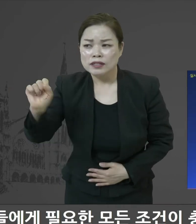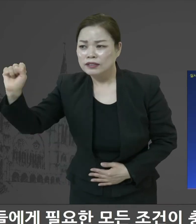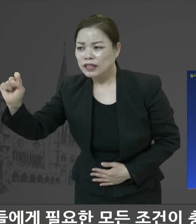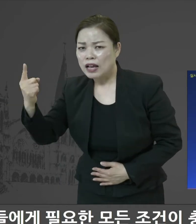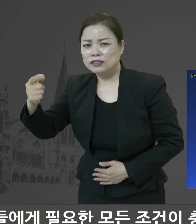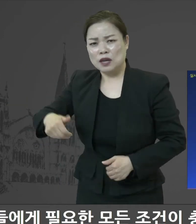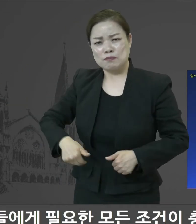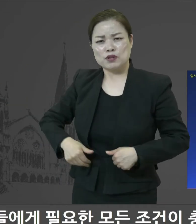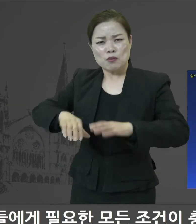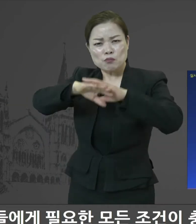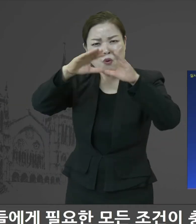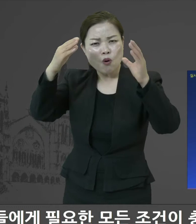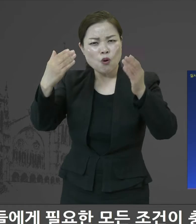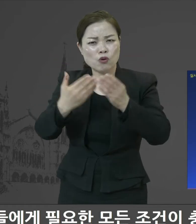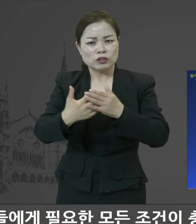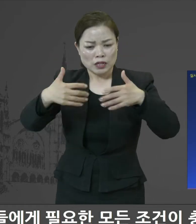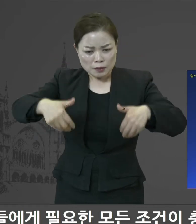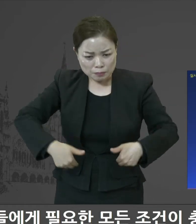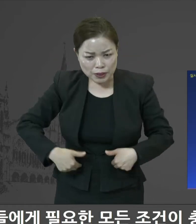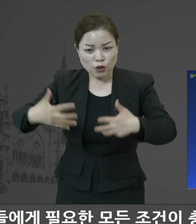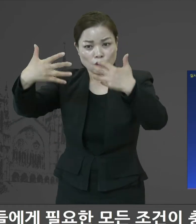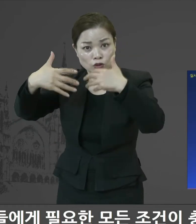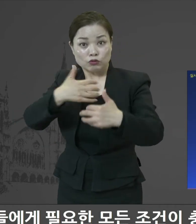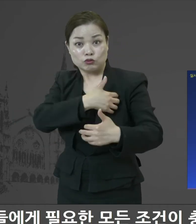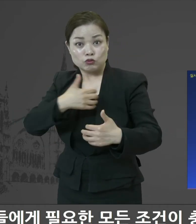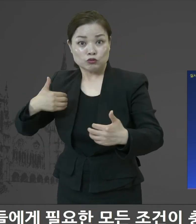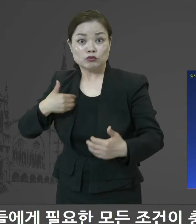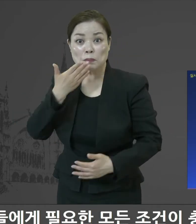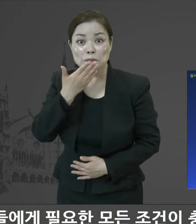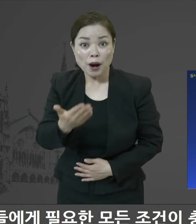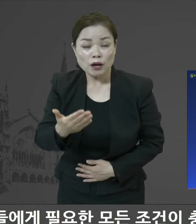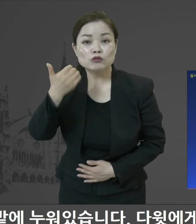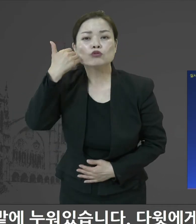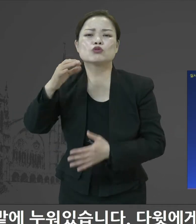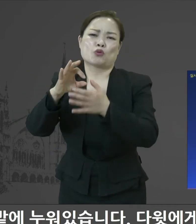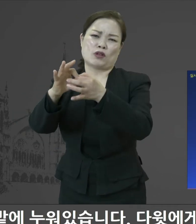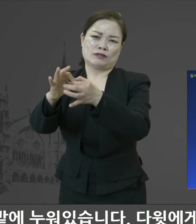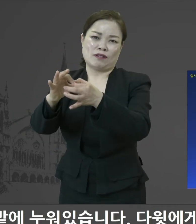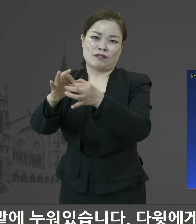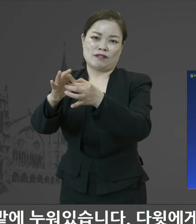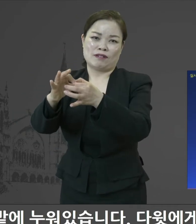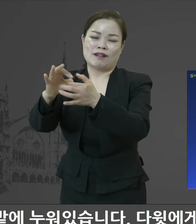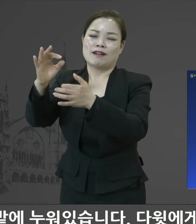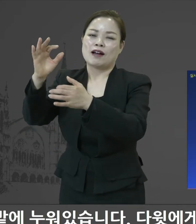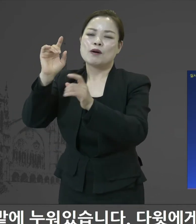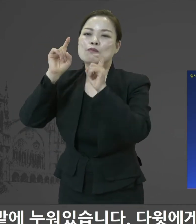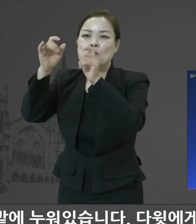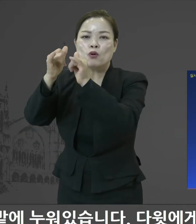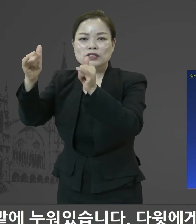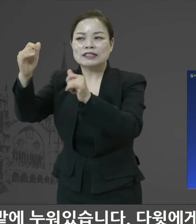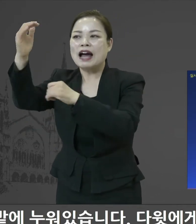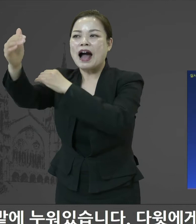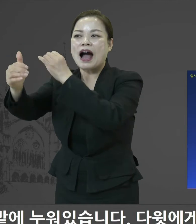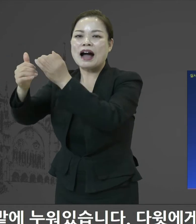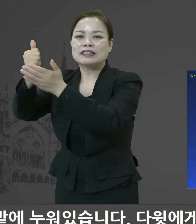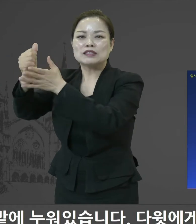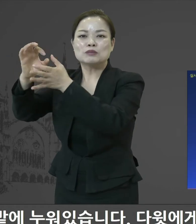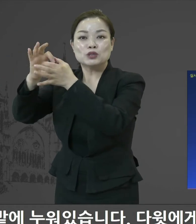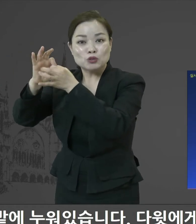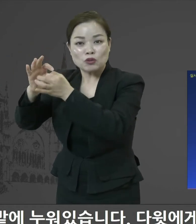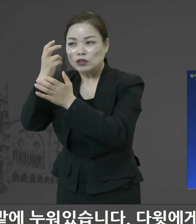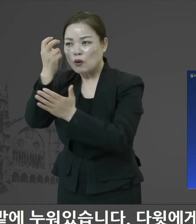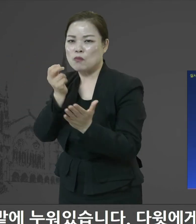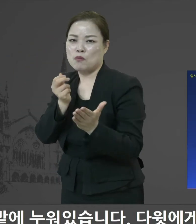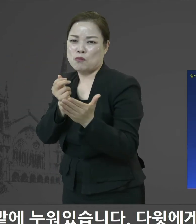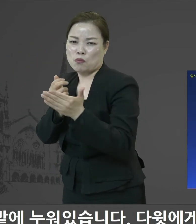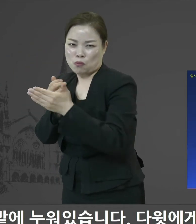다윗에게 필요한 모든 필요 조건들이 다 충족되었다는 것입니다. 누구에 의해서요? 목자 되신 하나님에 의해서 모든